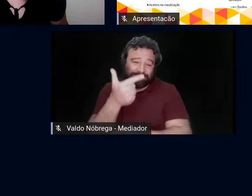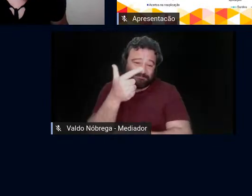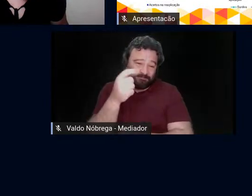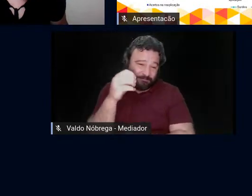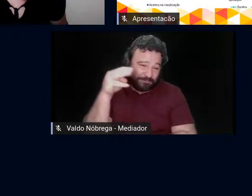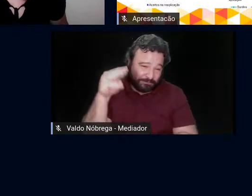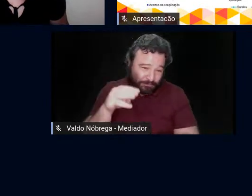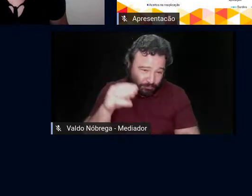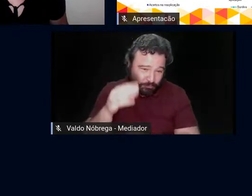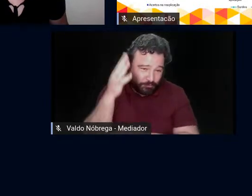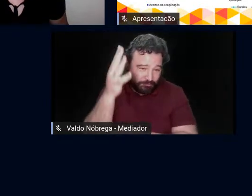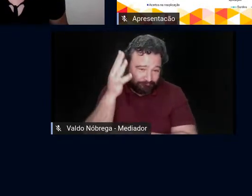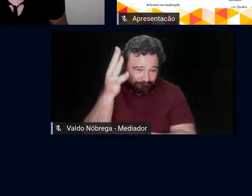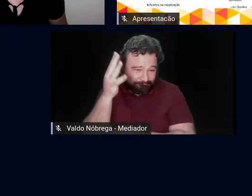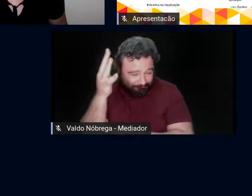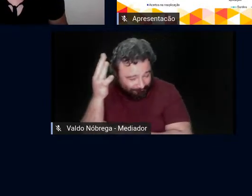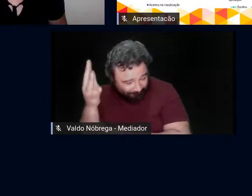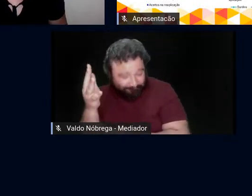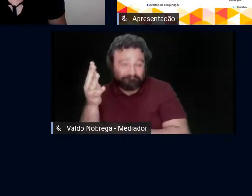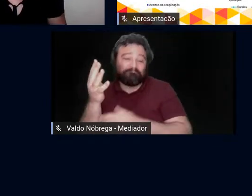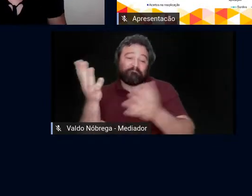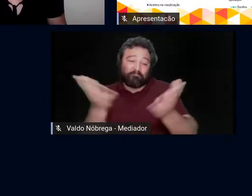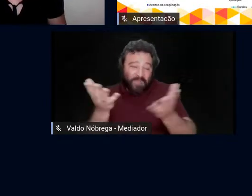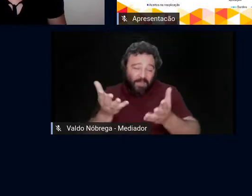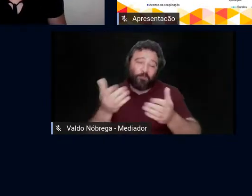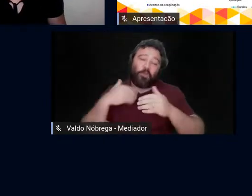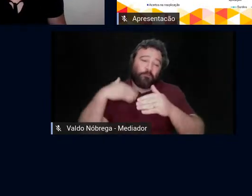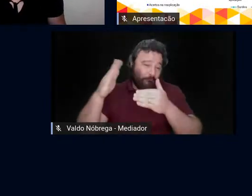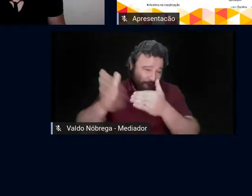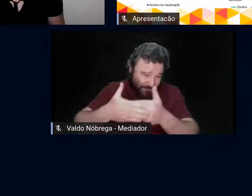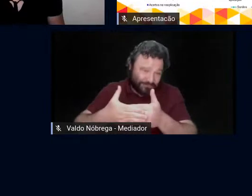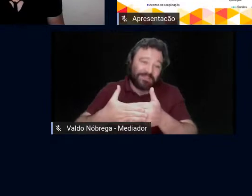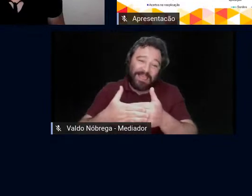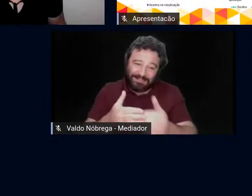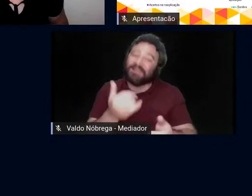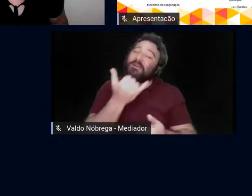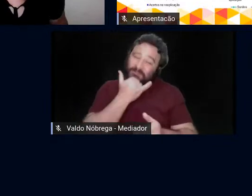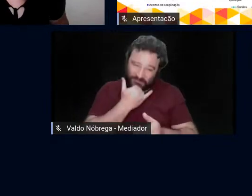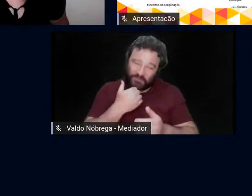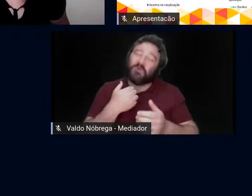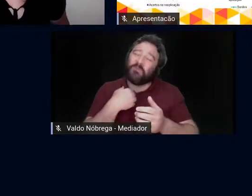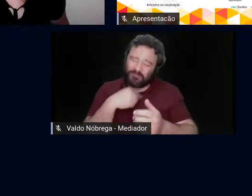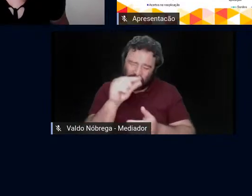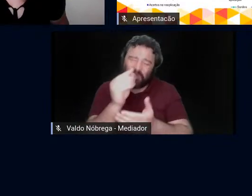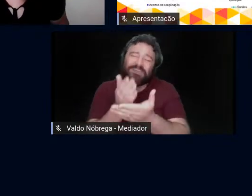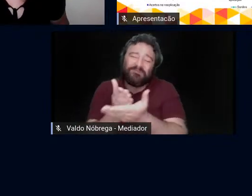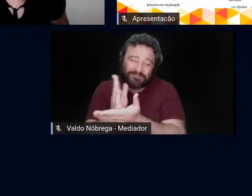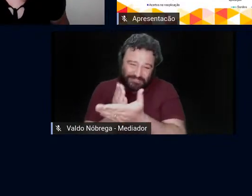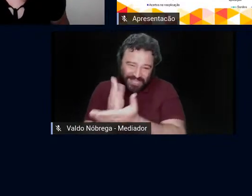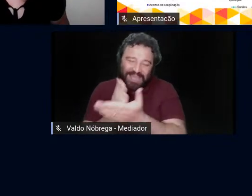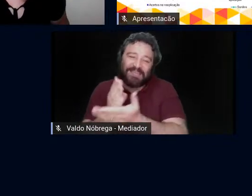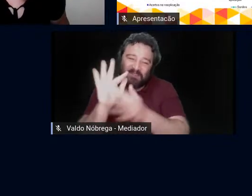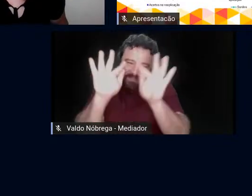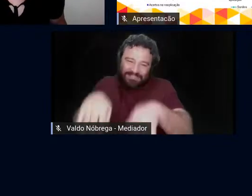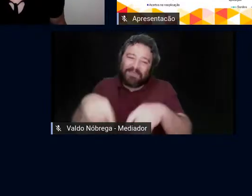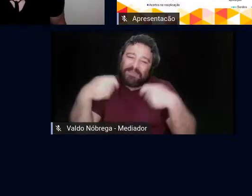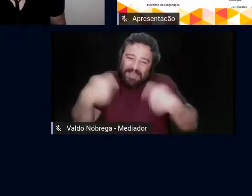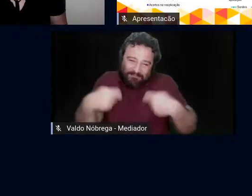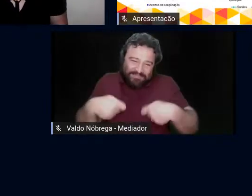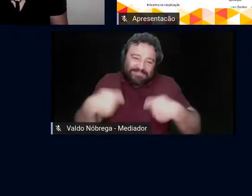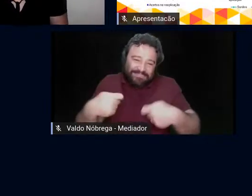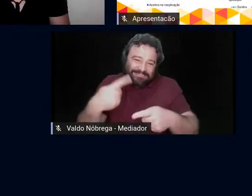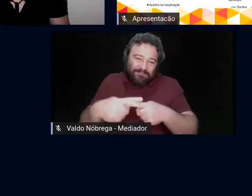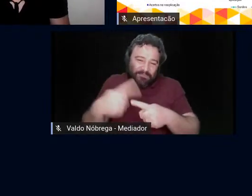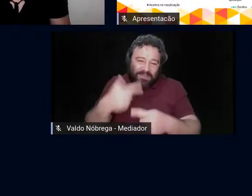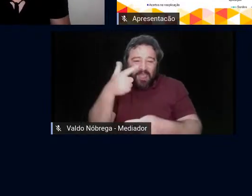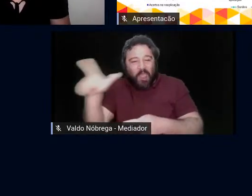de perguntas. Você já esou todo o seu tempo, né? Os 20 minutos que ele cabiam. Então, infelizmente